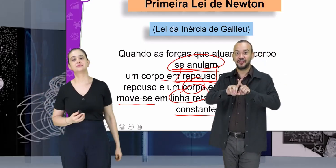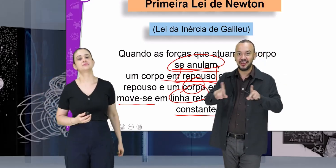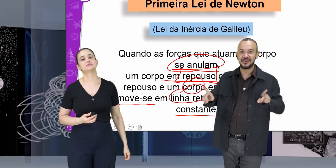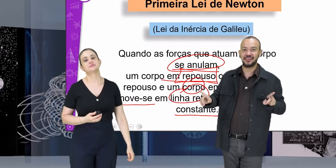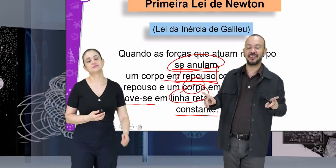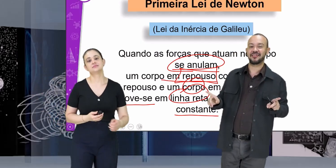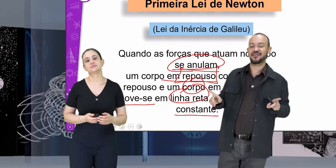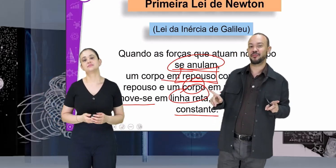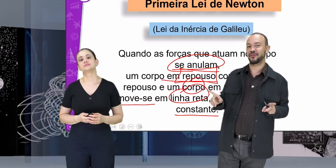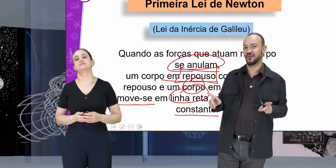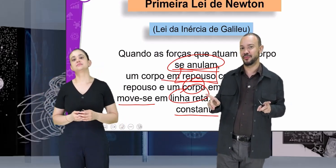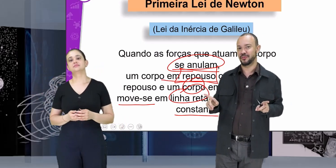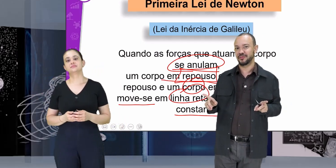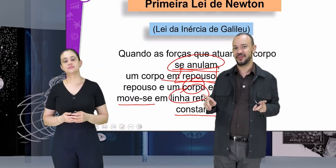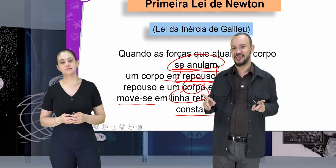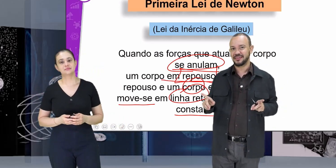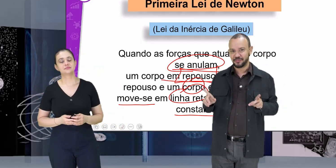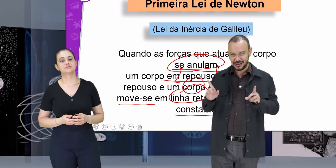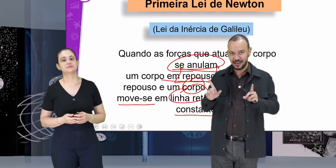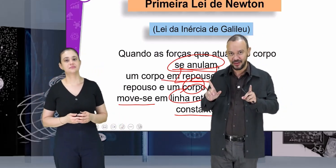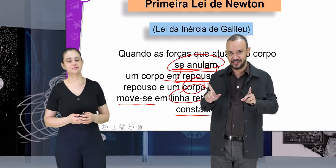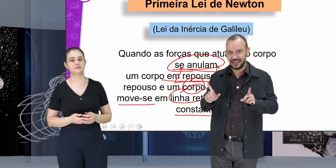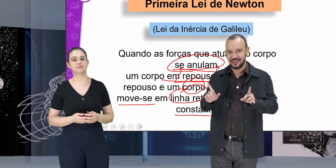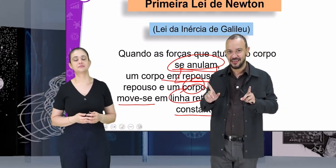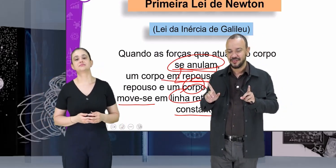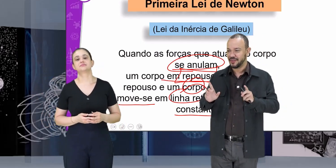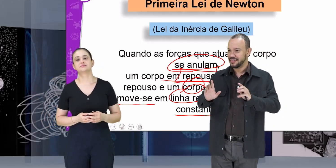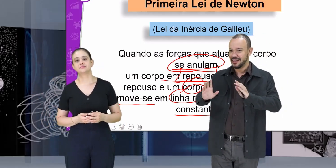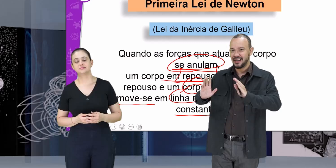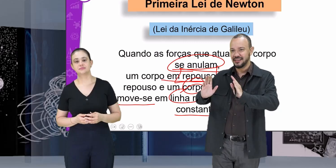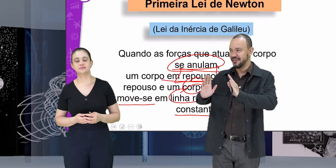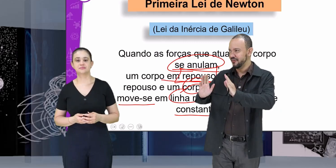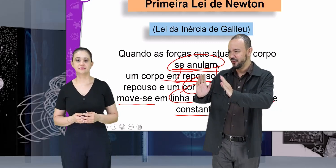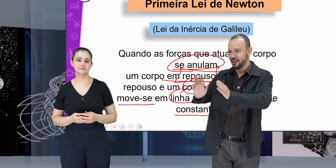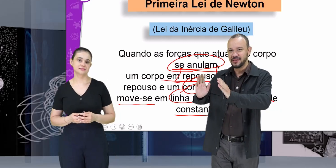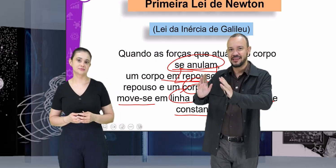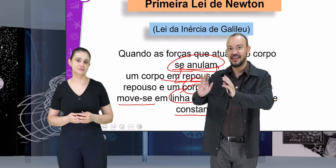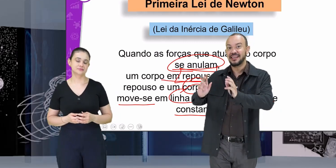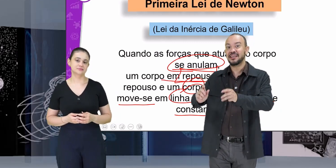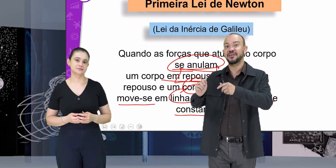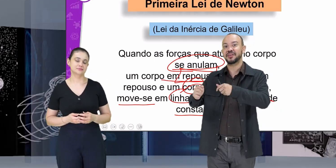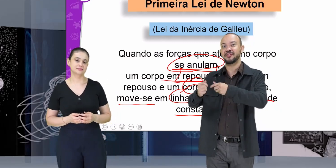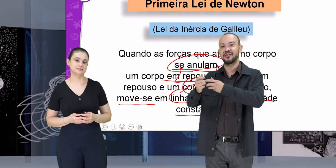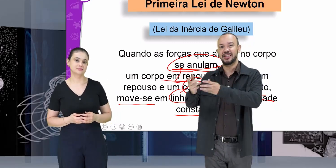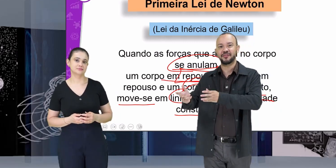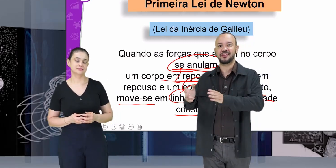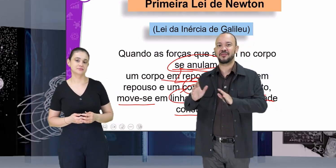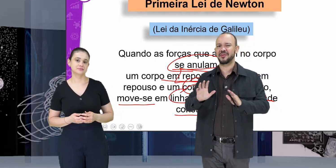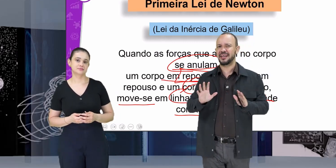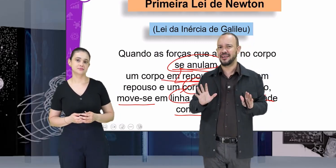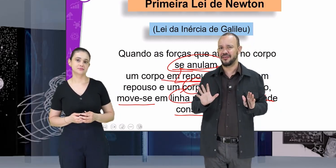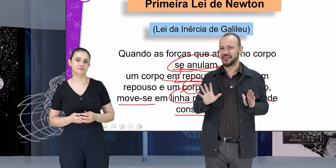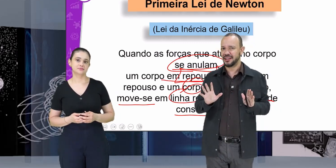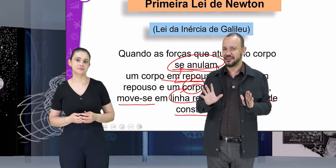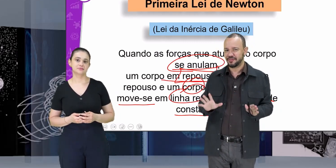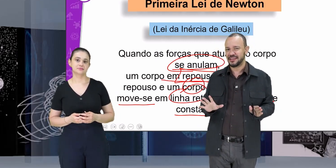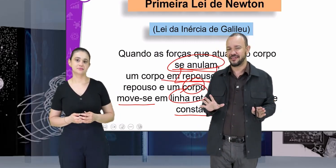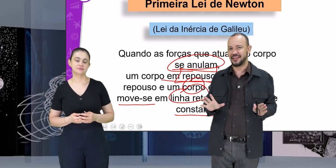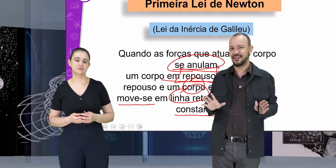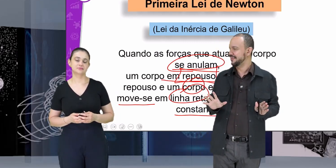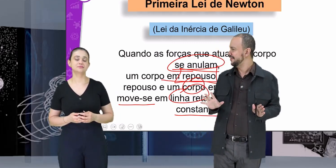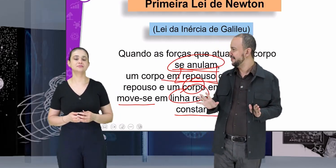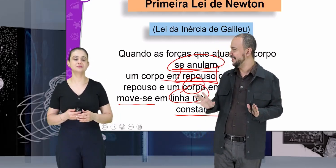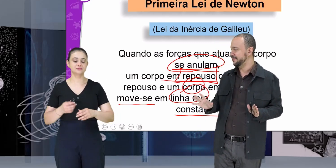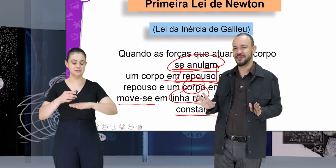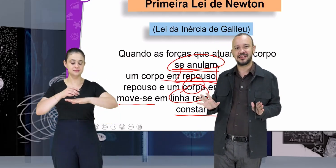tem força atuando sobre o corpo. Percebeu, tá? Fala assim, não, o corpo está livre de qualquer força. Hoje é difícil,